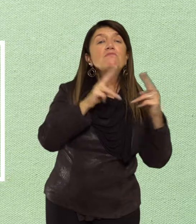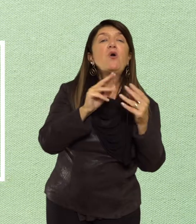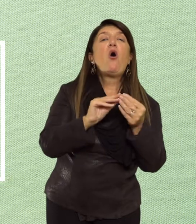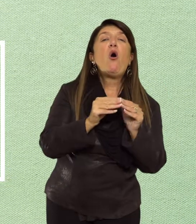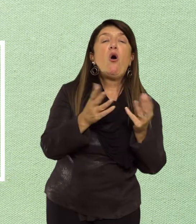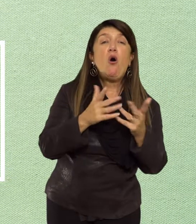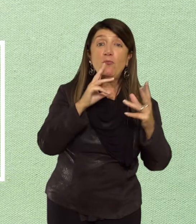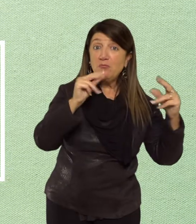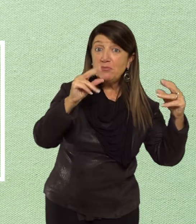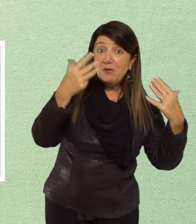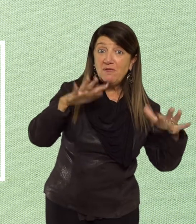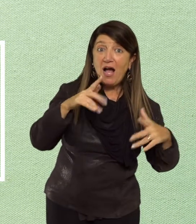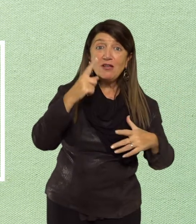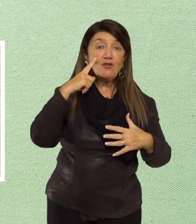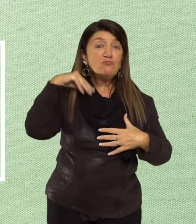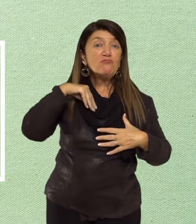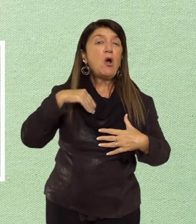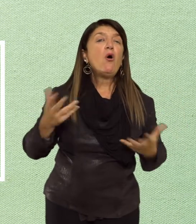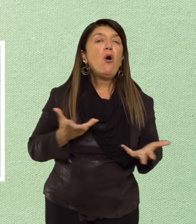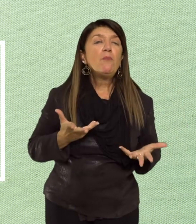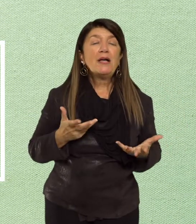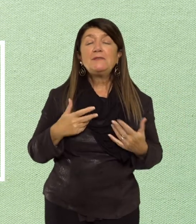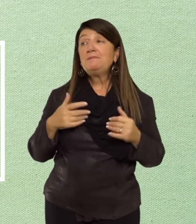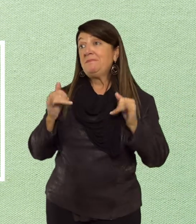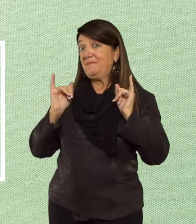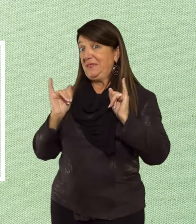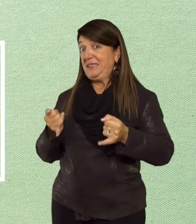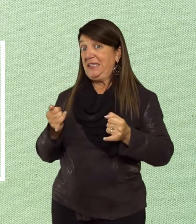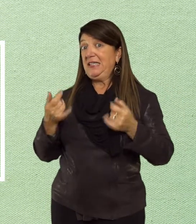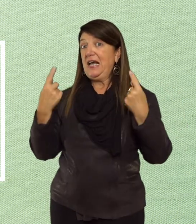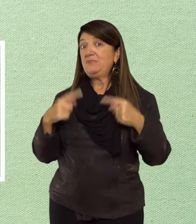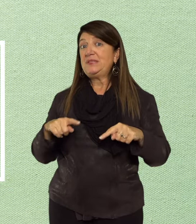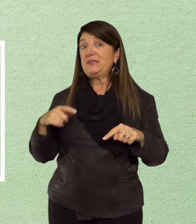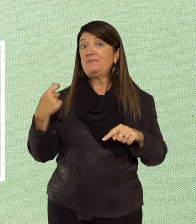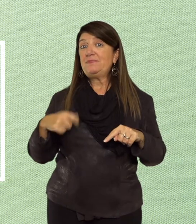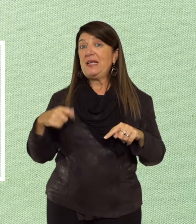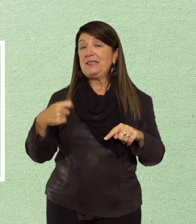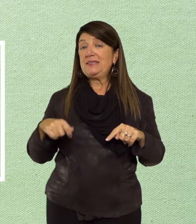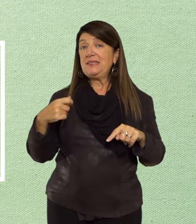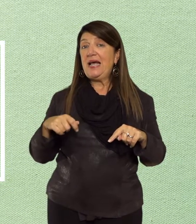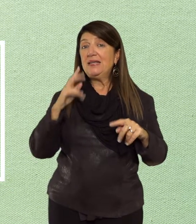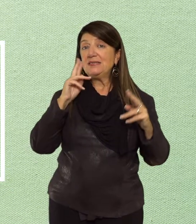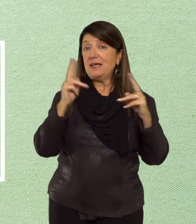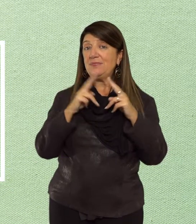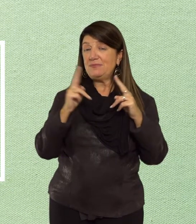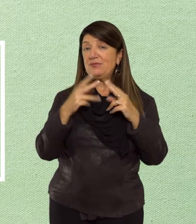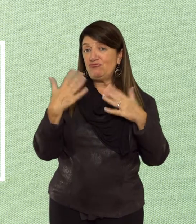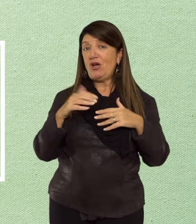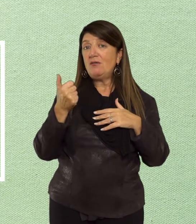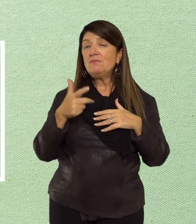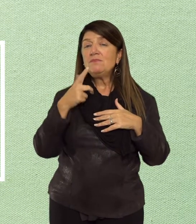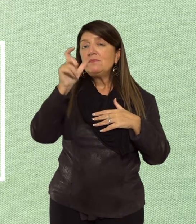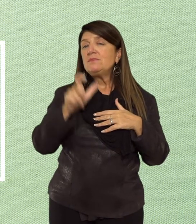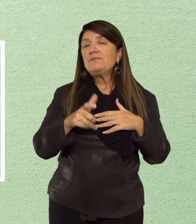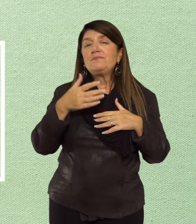impressione ti ha fatto? Sì, devo essere sincera, questo presidente l'ho già incontrato più volte. È una persona